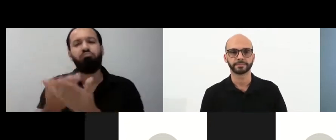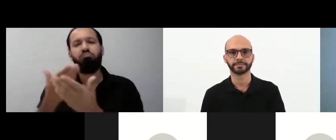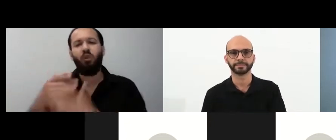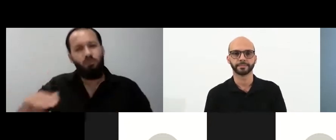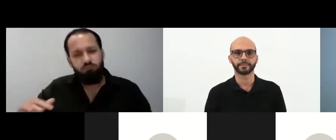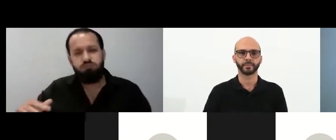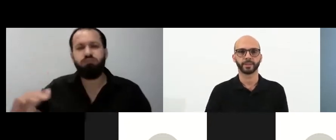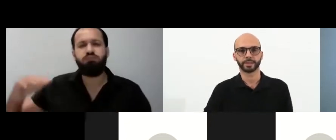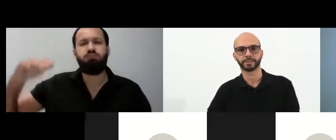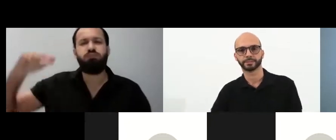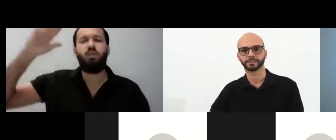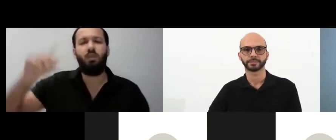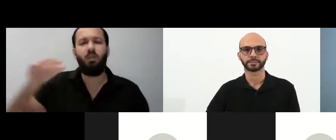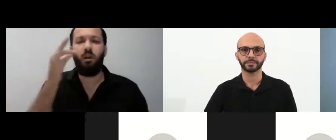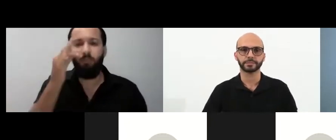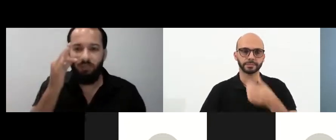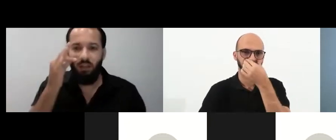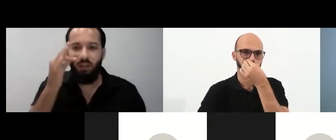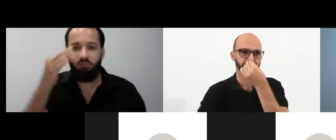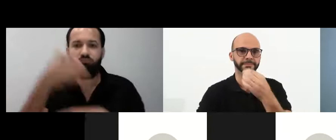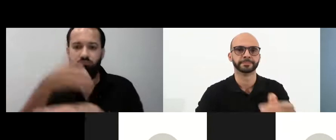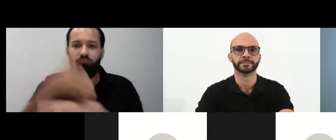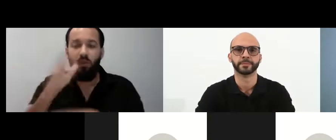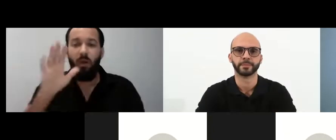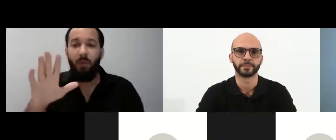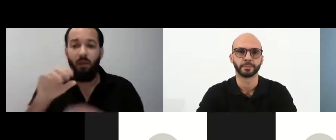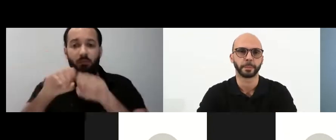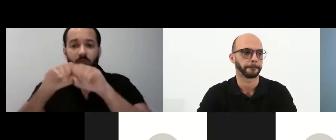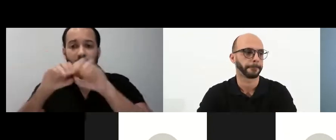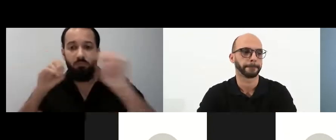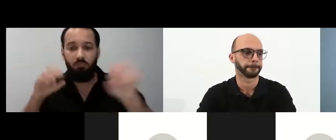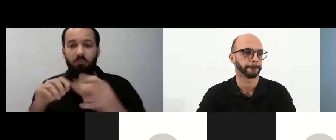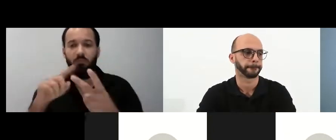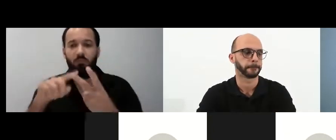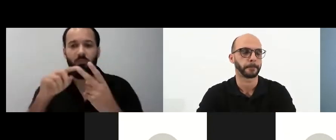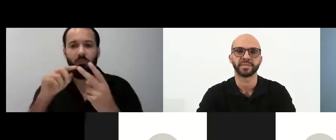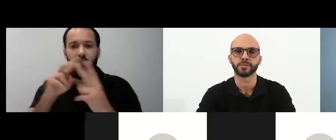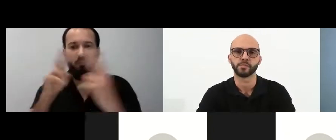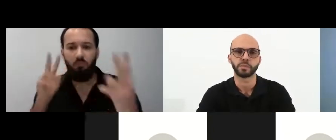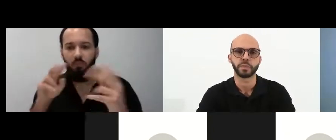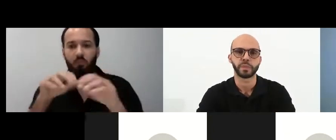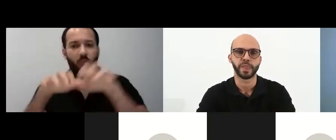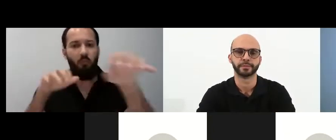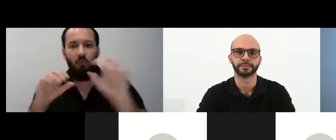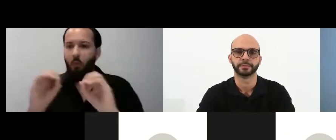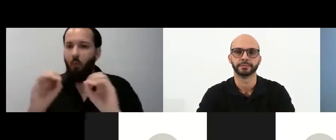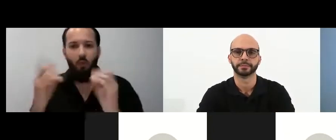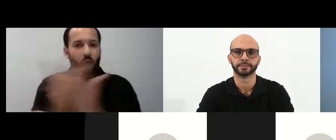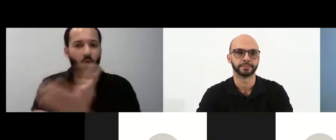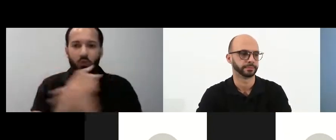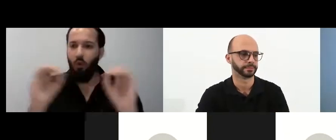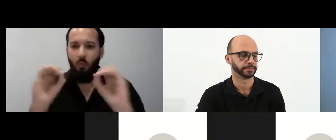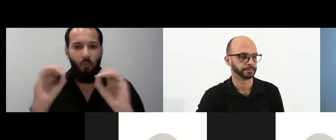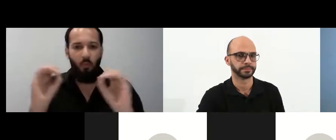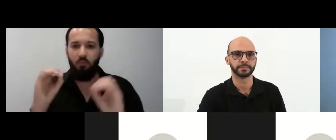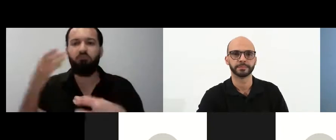hoje, né? Nas escolas, como assistindo às aulas, frequentando as aulas na modalidade à distância, ou que seja, né,